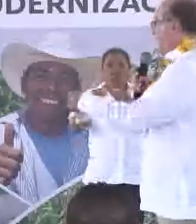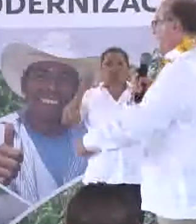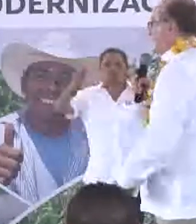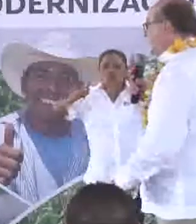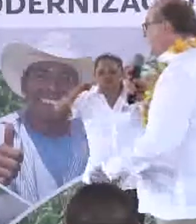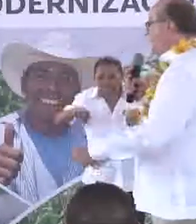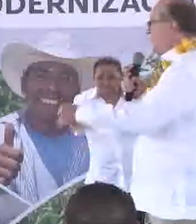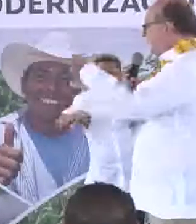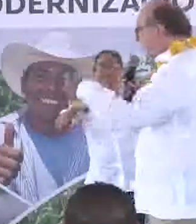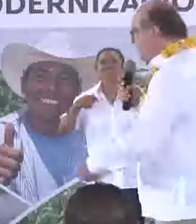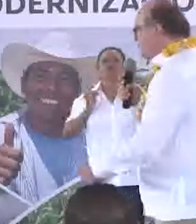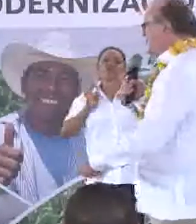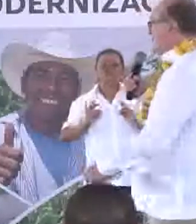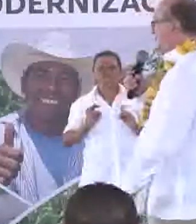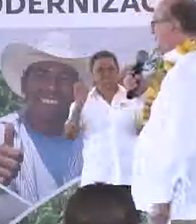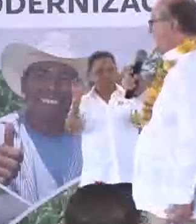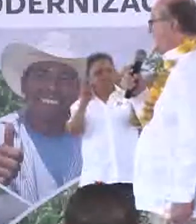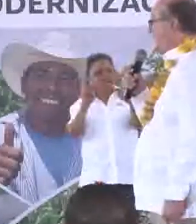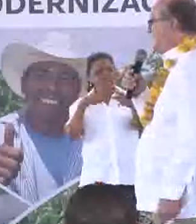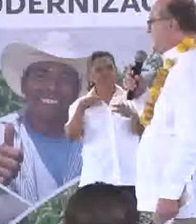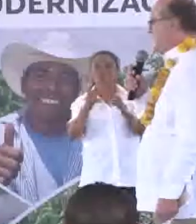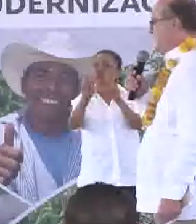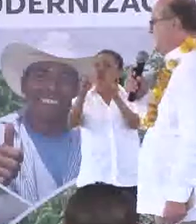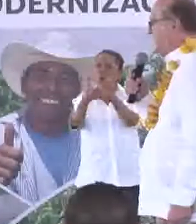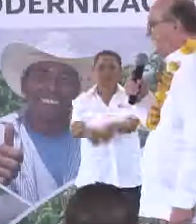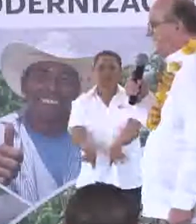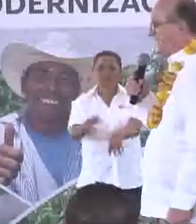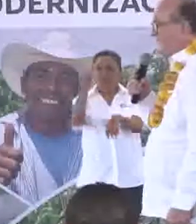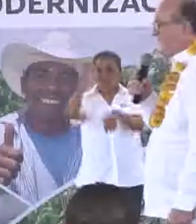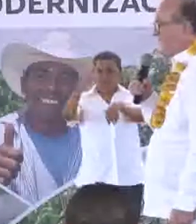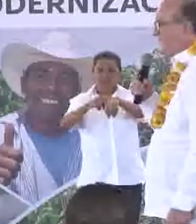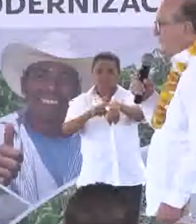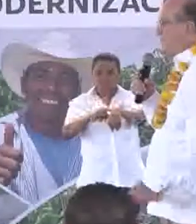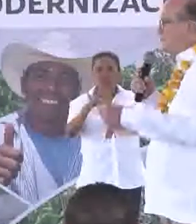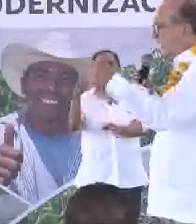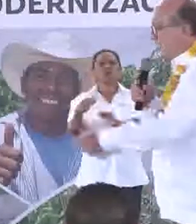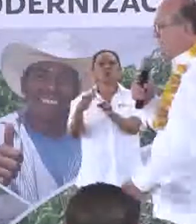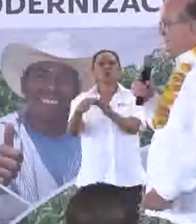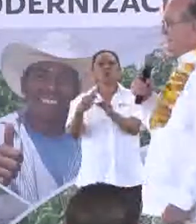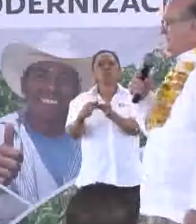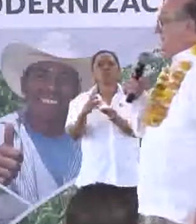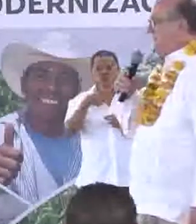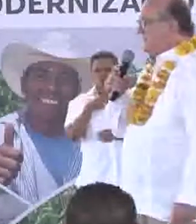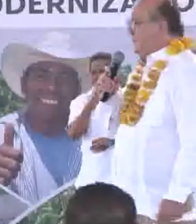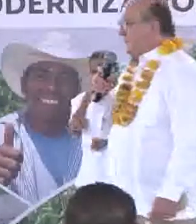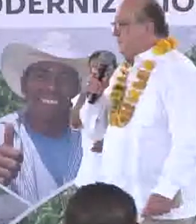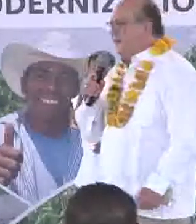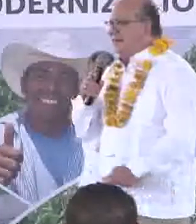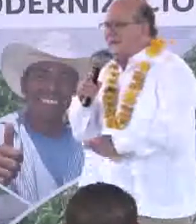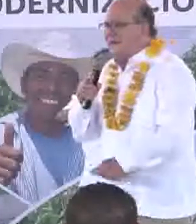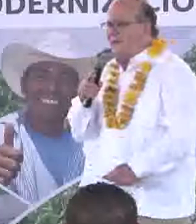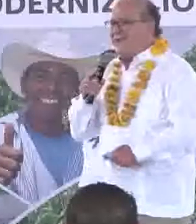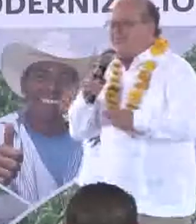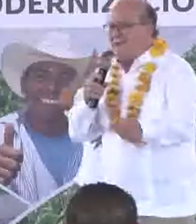que no perdimos el tiempo y cumplimos con lo que dijimos que íbamos a hacer. Con lo que parecía un sueño,